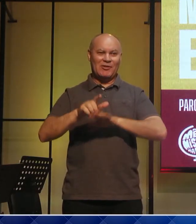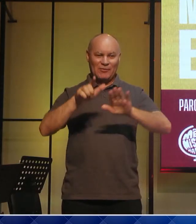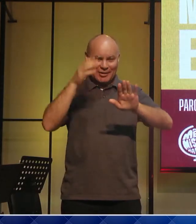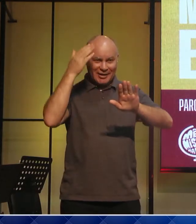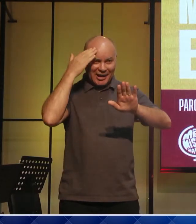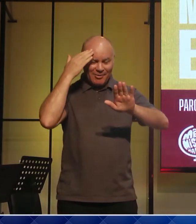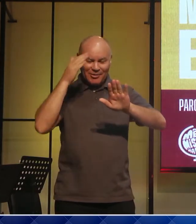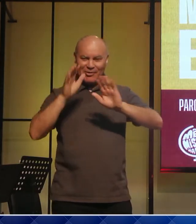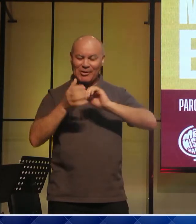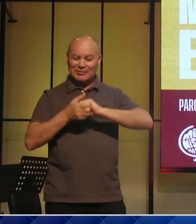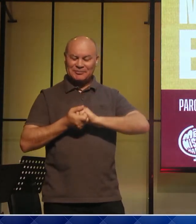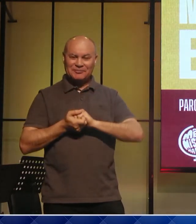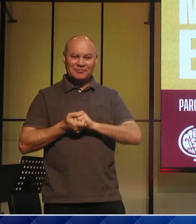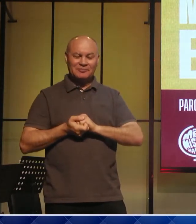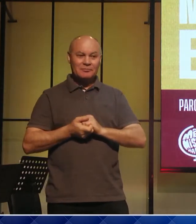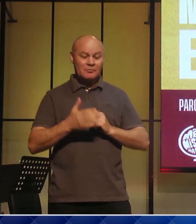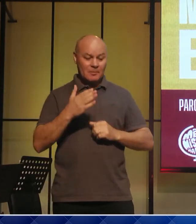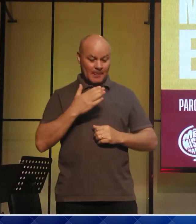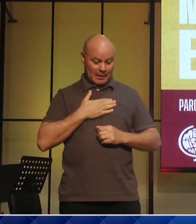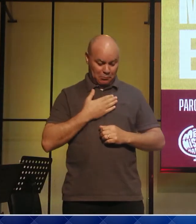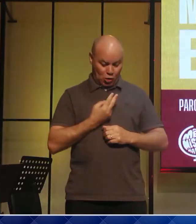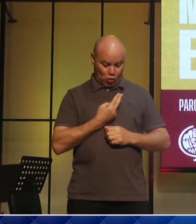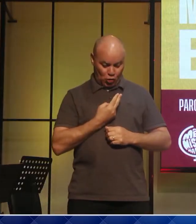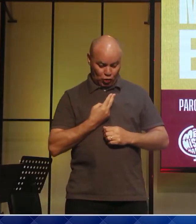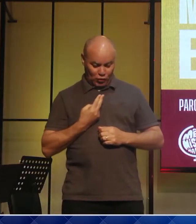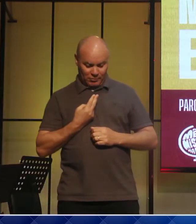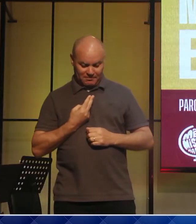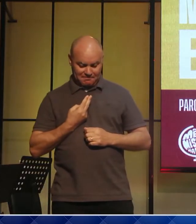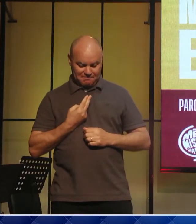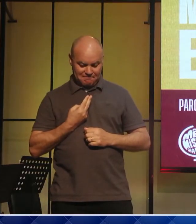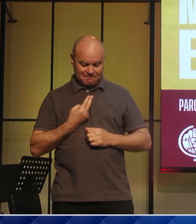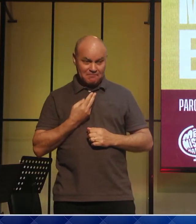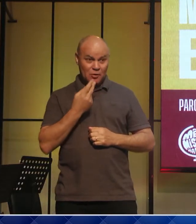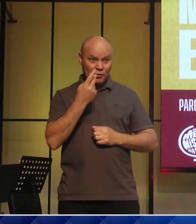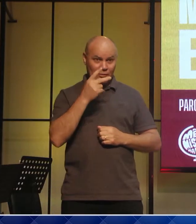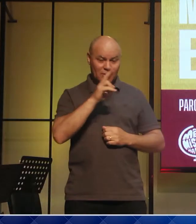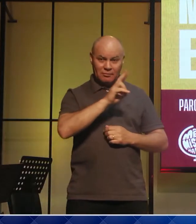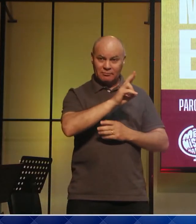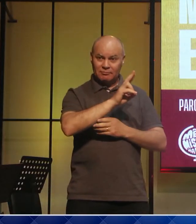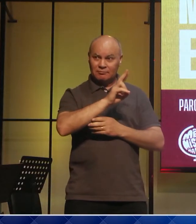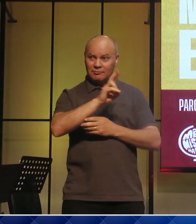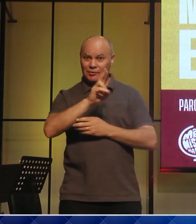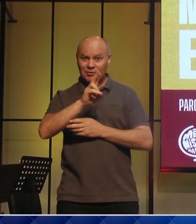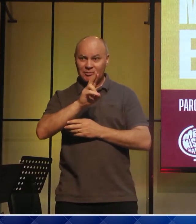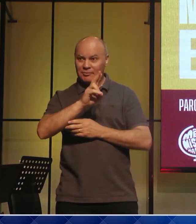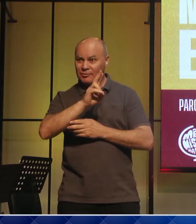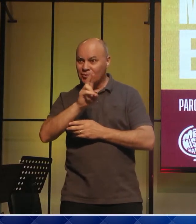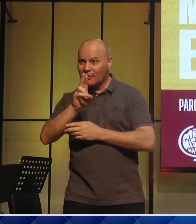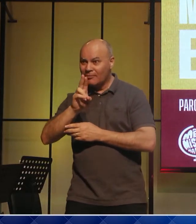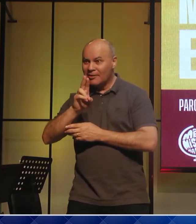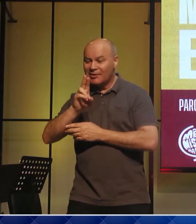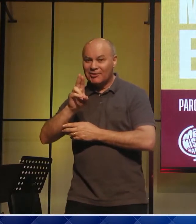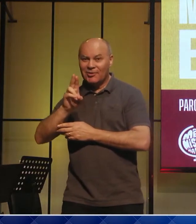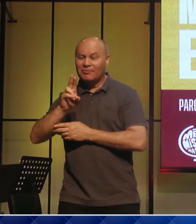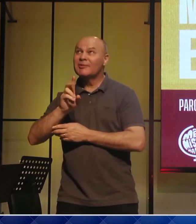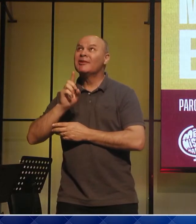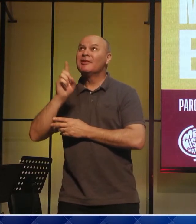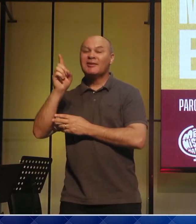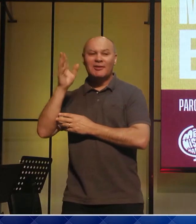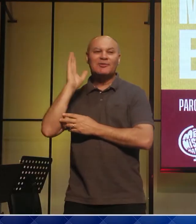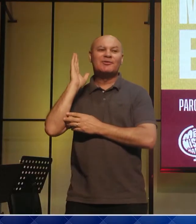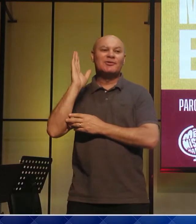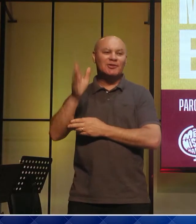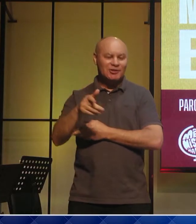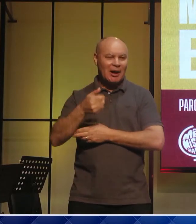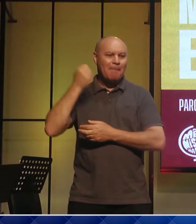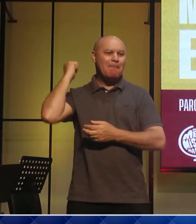nosso nome, Deus está avalizando. Ele sabe que eu não tenho como pagar. E Jesus já